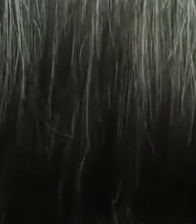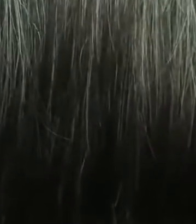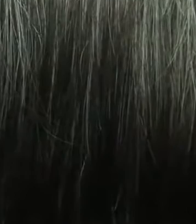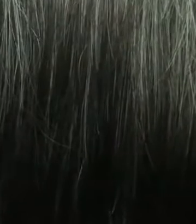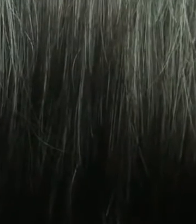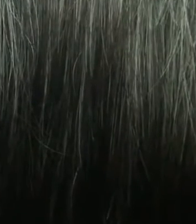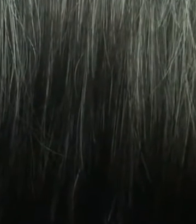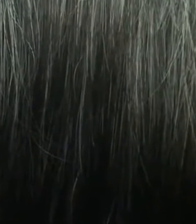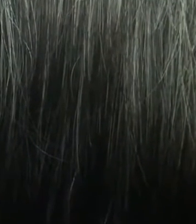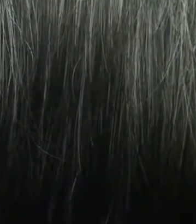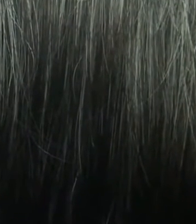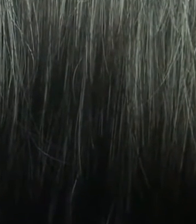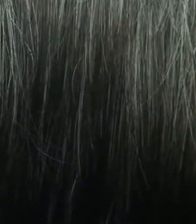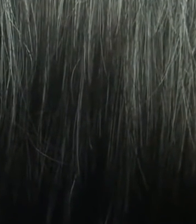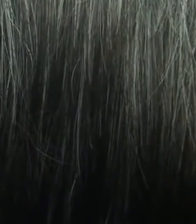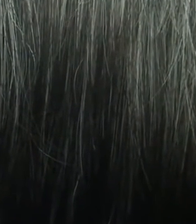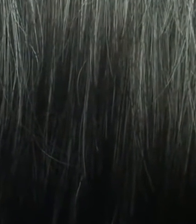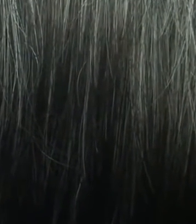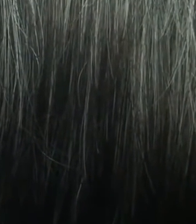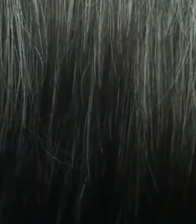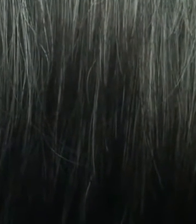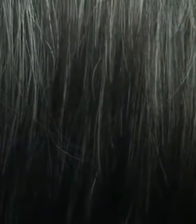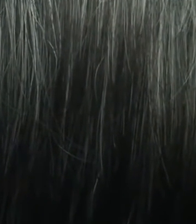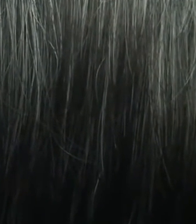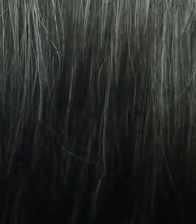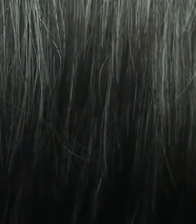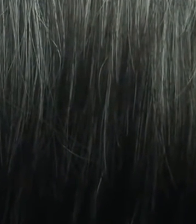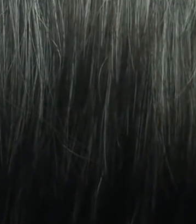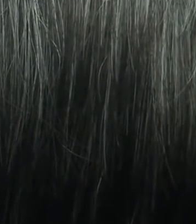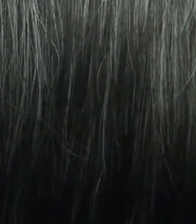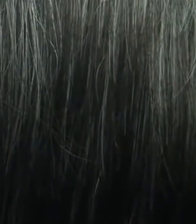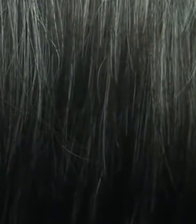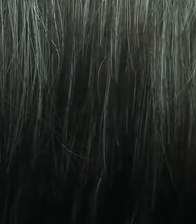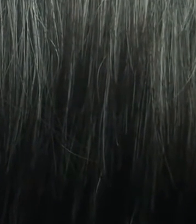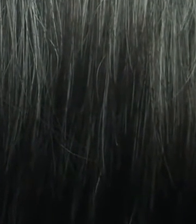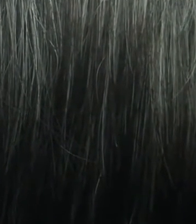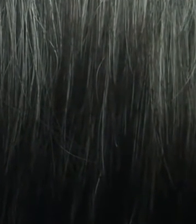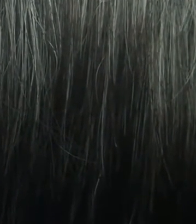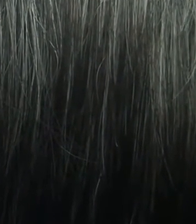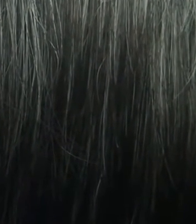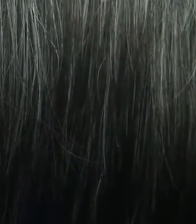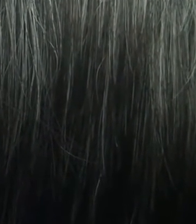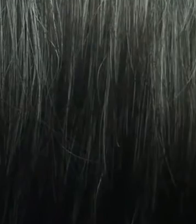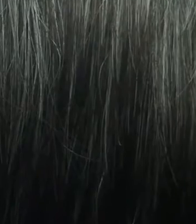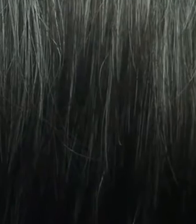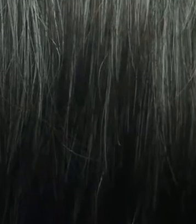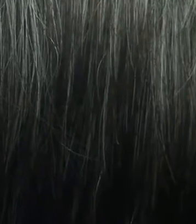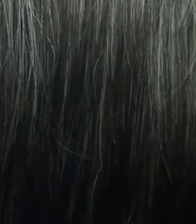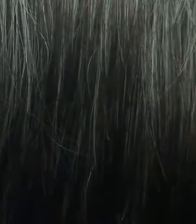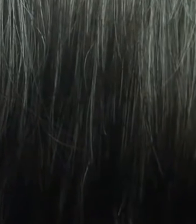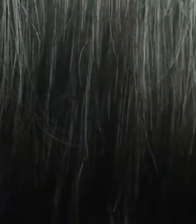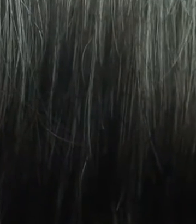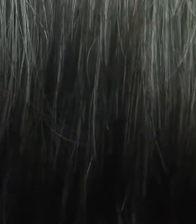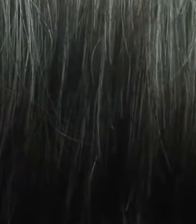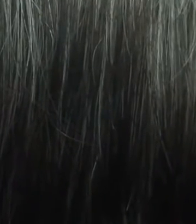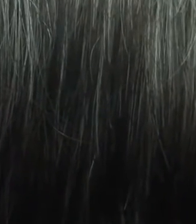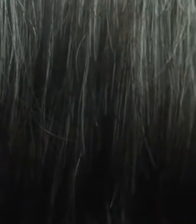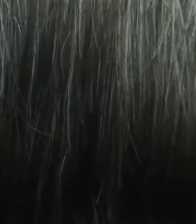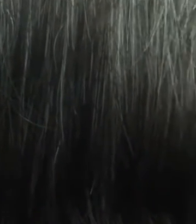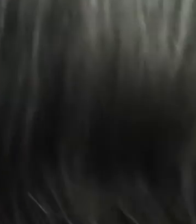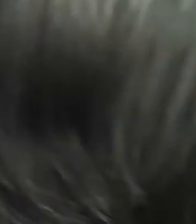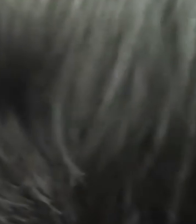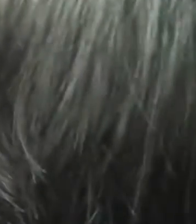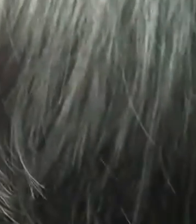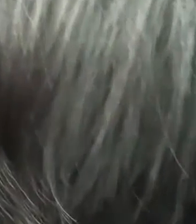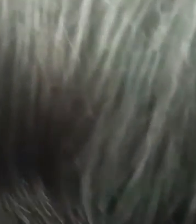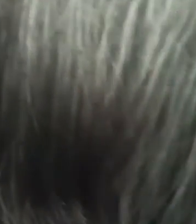오늘 20대 대통령 선거에 출마하기 위해 이 자리에 섰습니다. 요즘